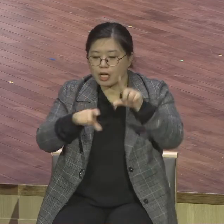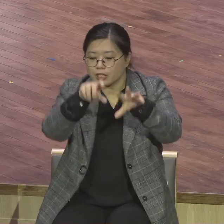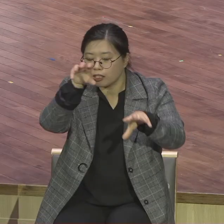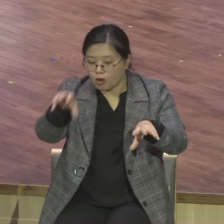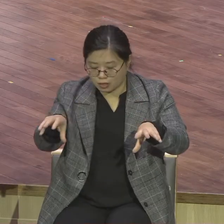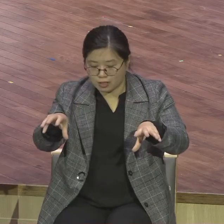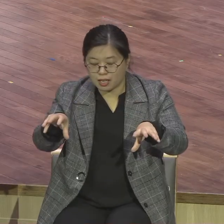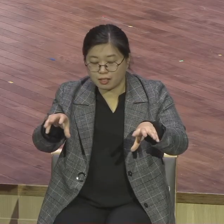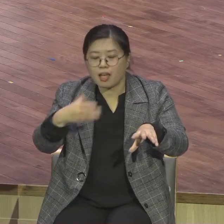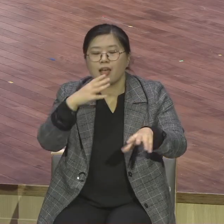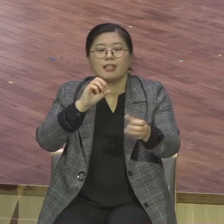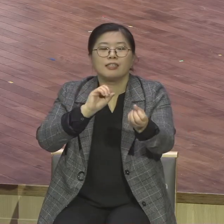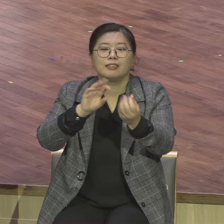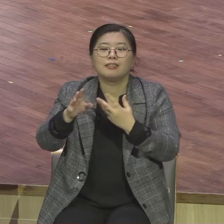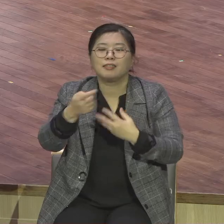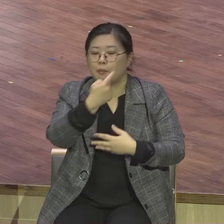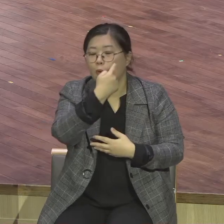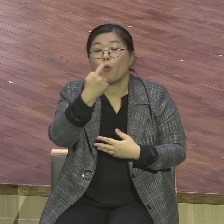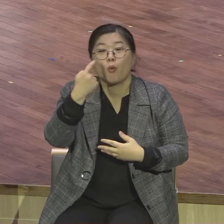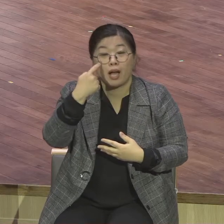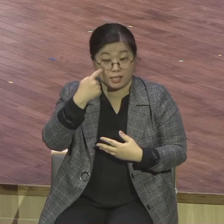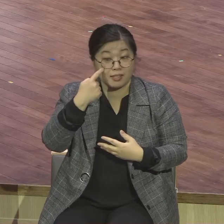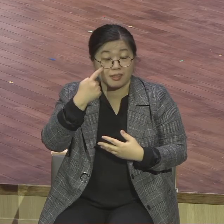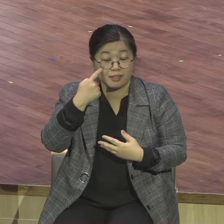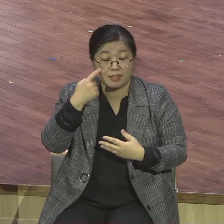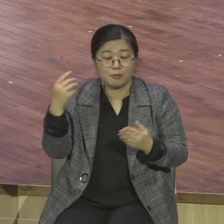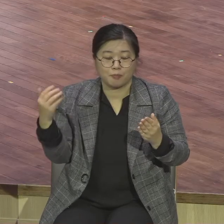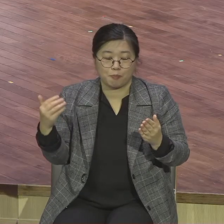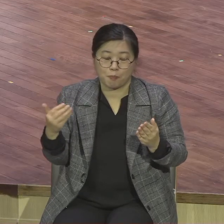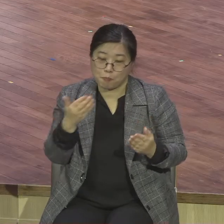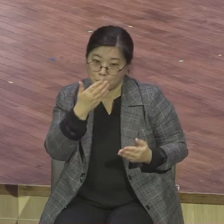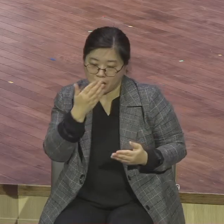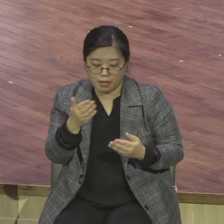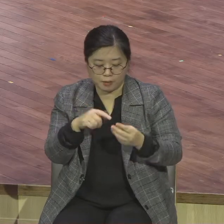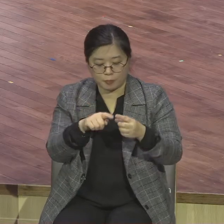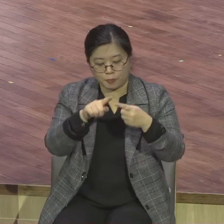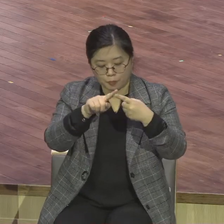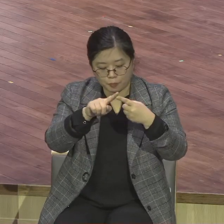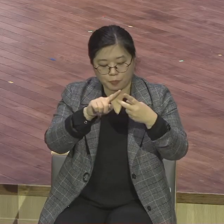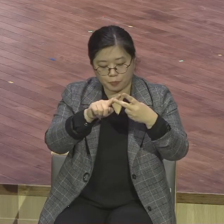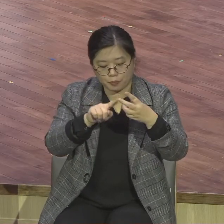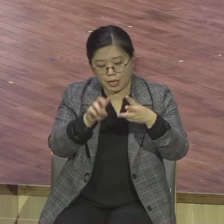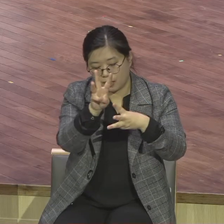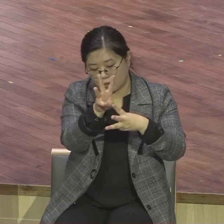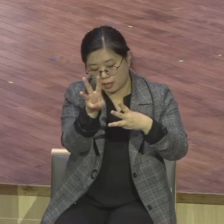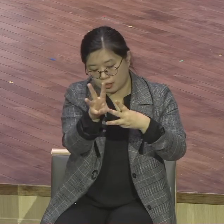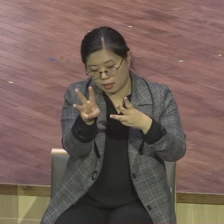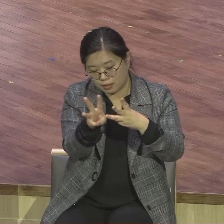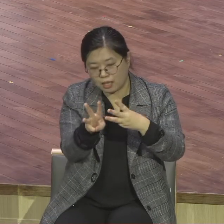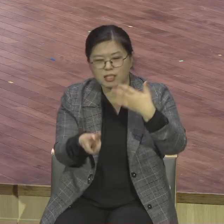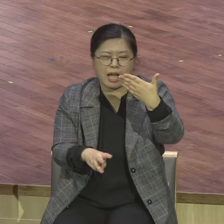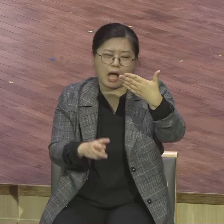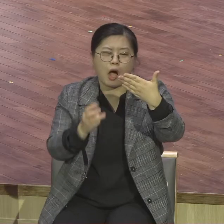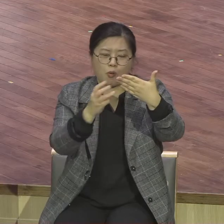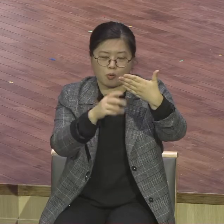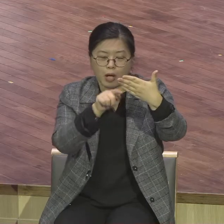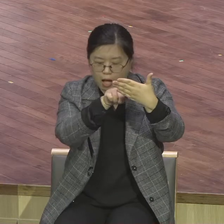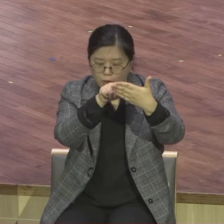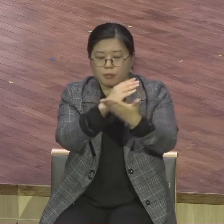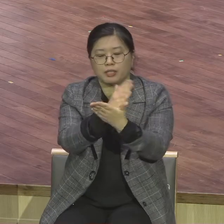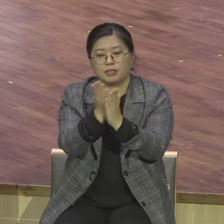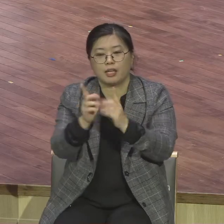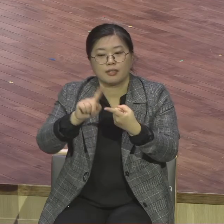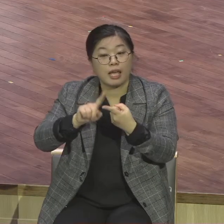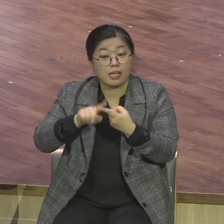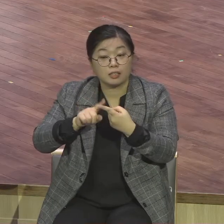세상을 이기지 말라고 해도 자연스럽게 다 여러분 주위를 장악하게 되어 있어요. 승리한 삶을 살도록